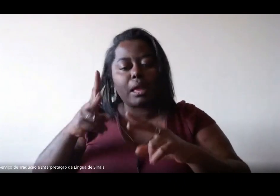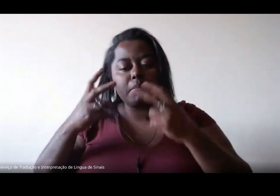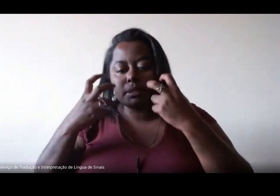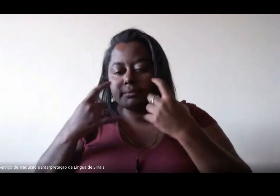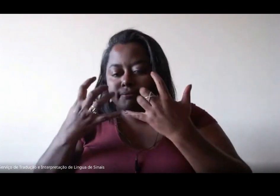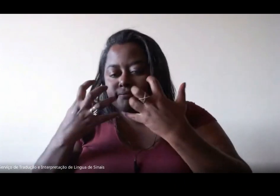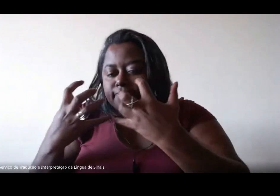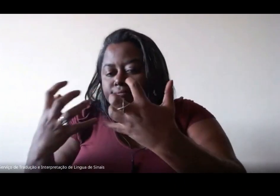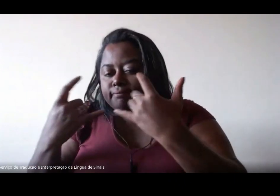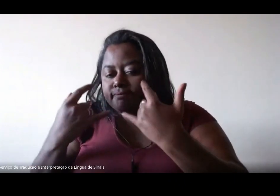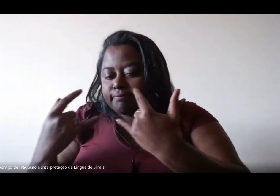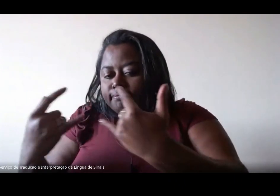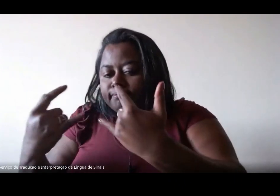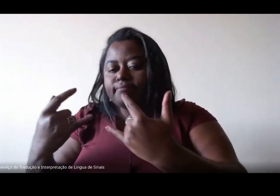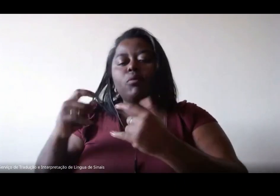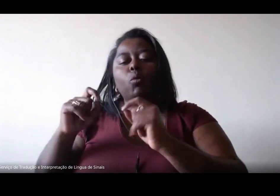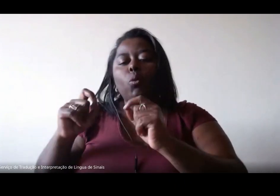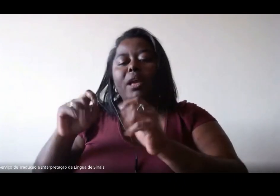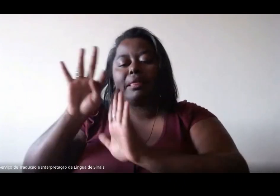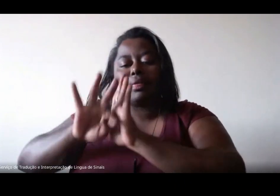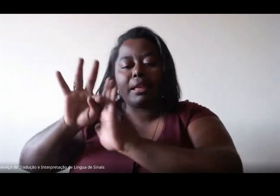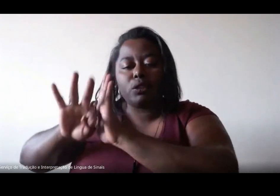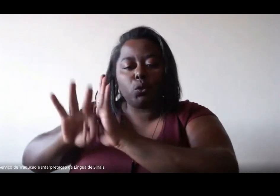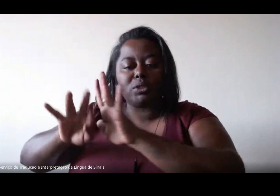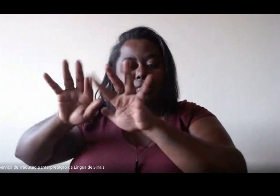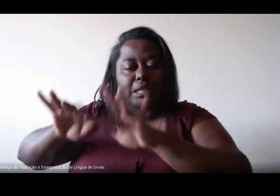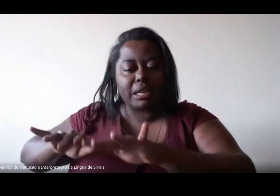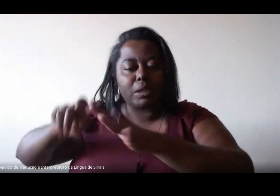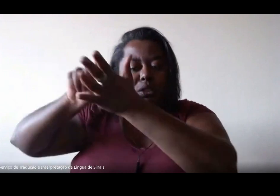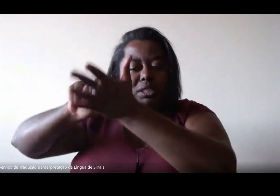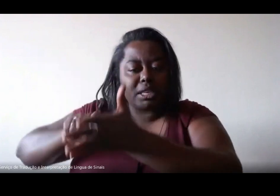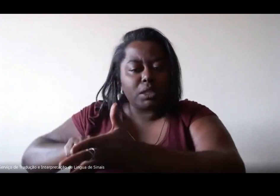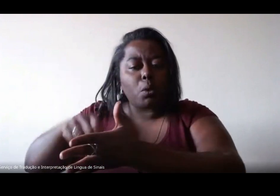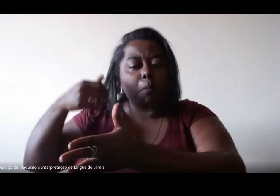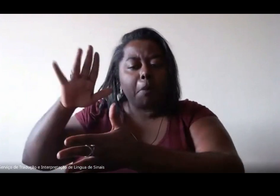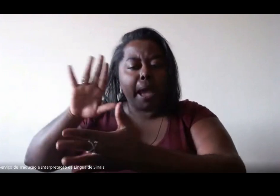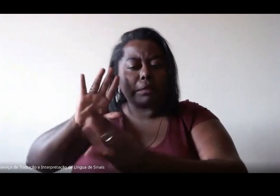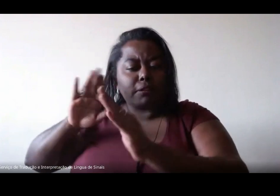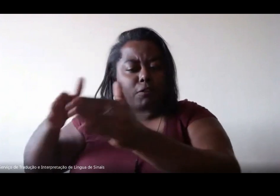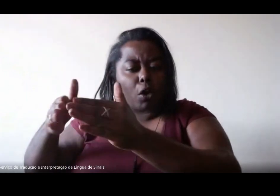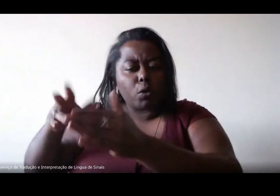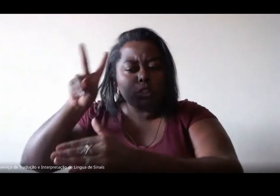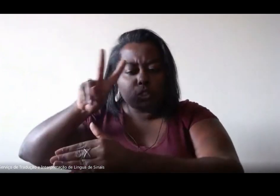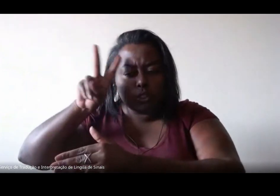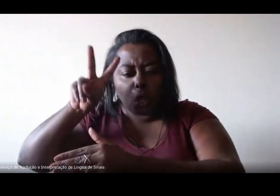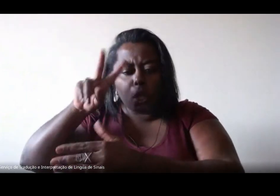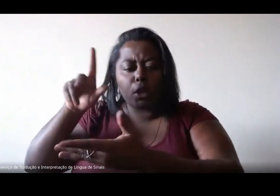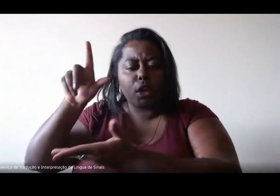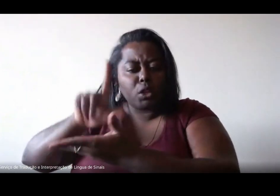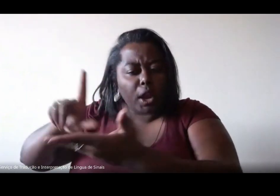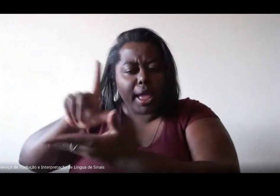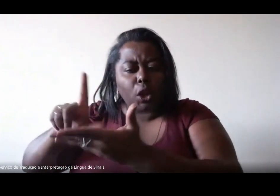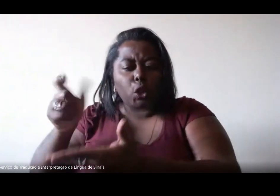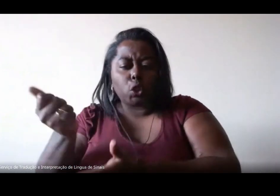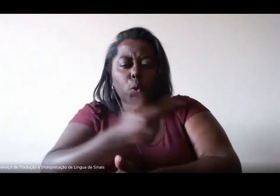textos escritos que penderiam mais para o histórico, para o literário, que para o